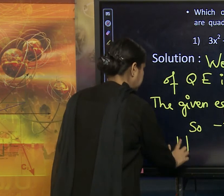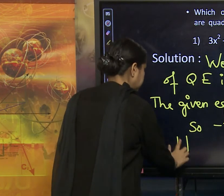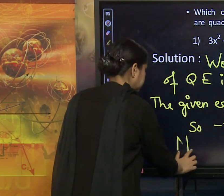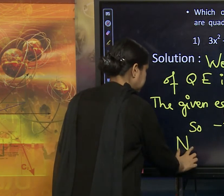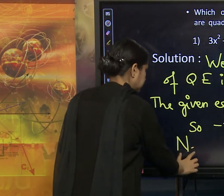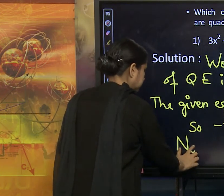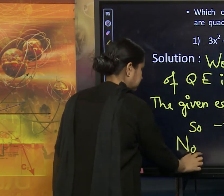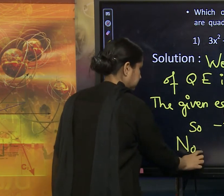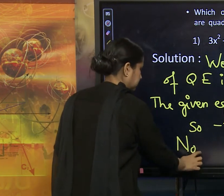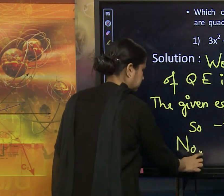क्वाड्रेटिक इक्वेशन नहीं है।